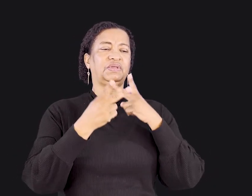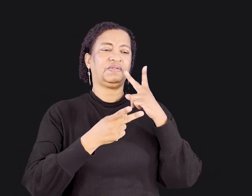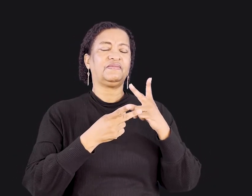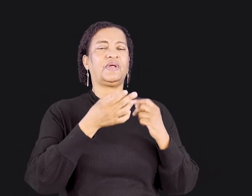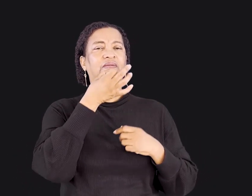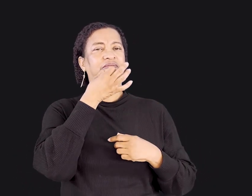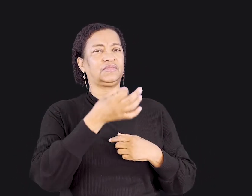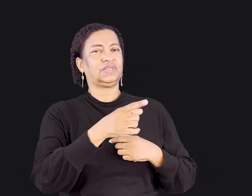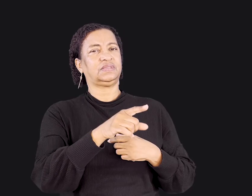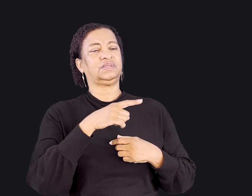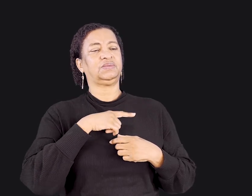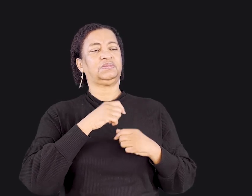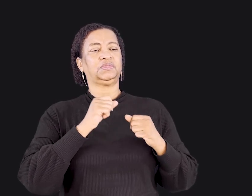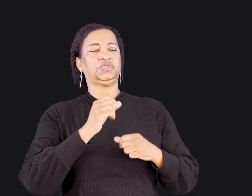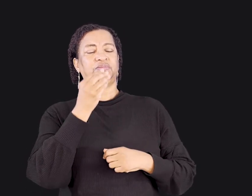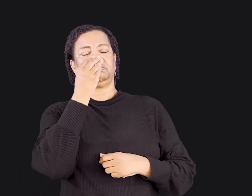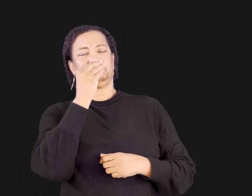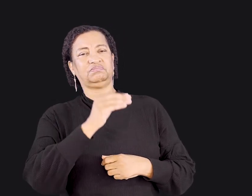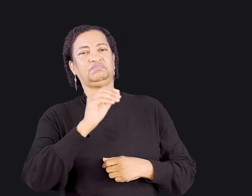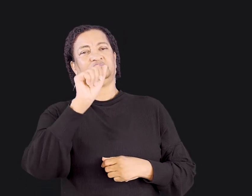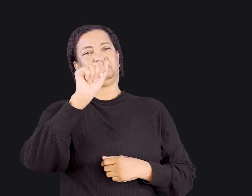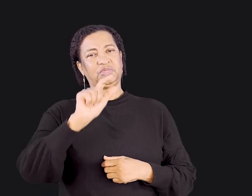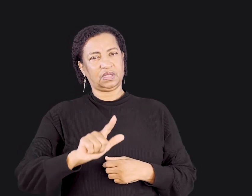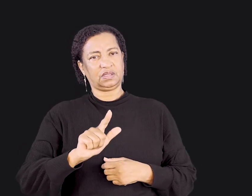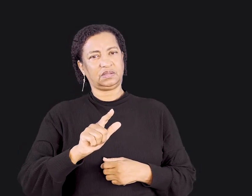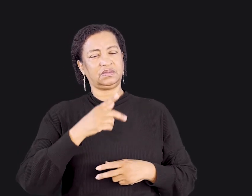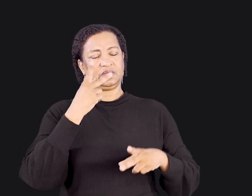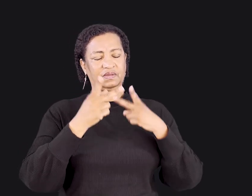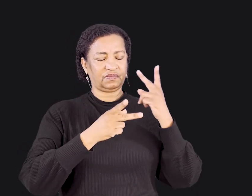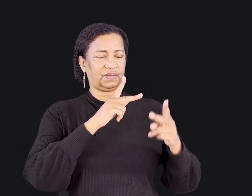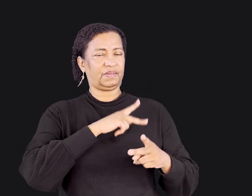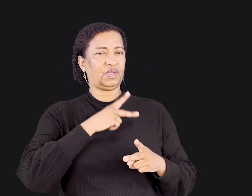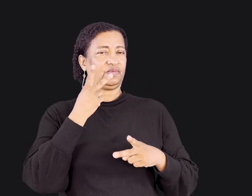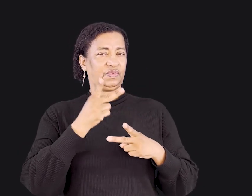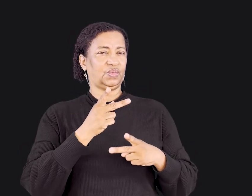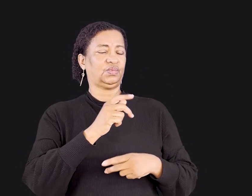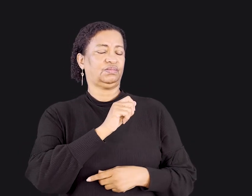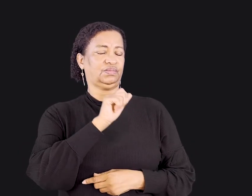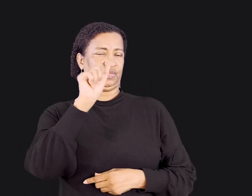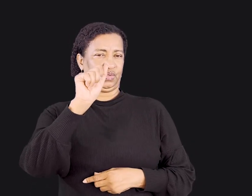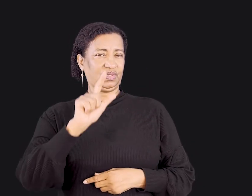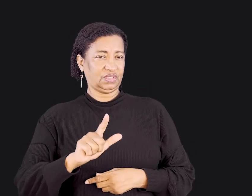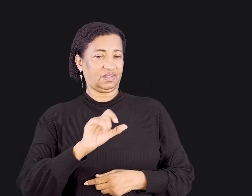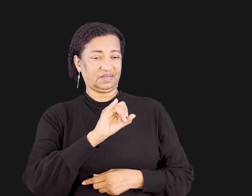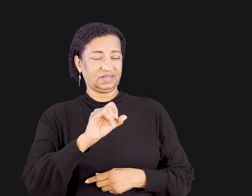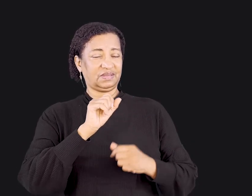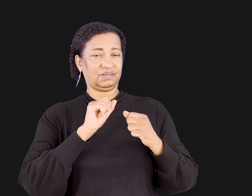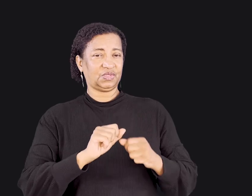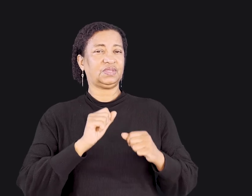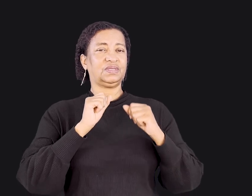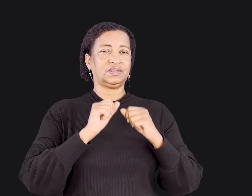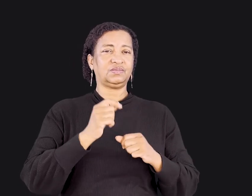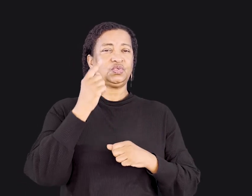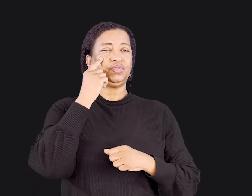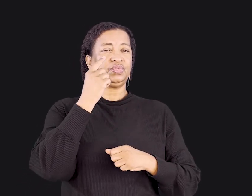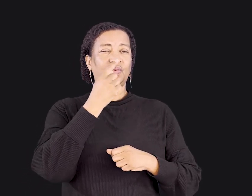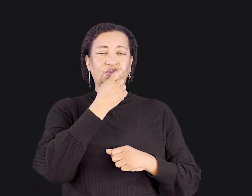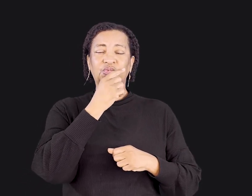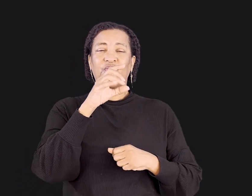dos Gálatas. Você está lembrado que Paulo contou que os Gálatas, se pudessem, teriam até tirado os olhos e